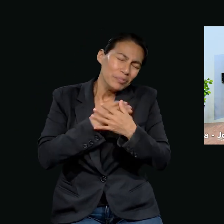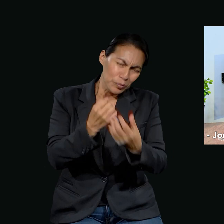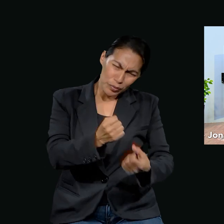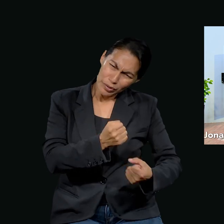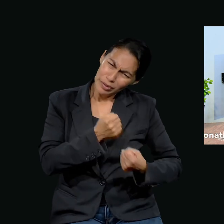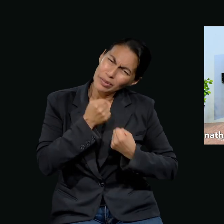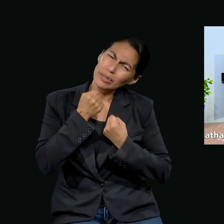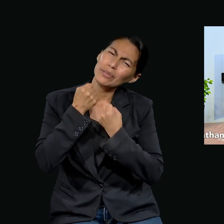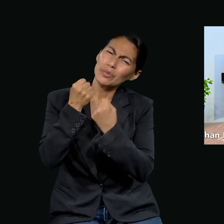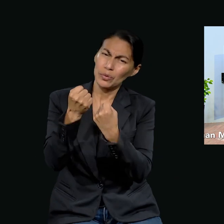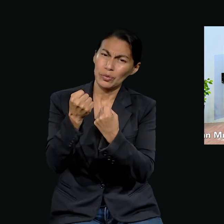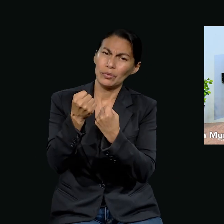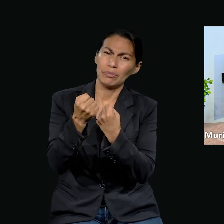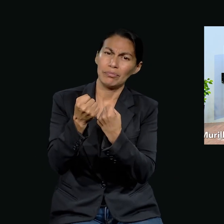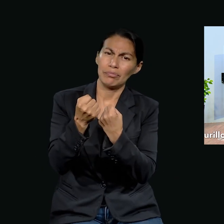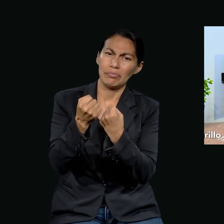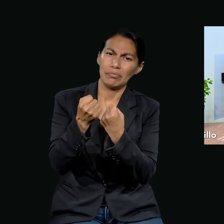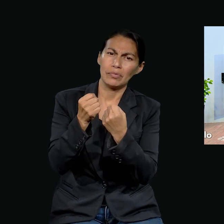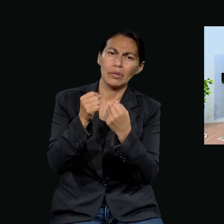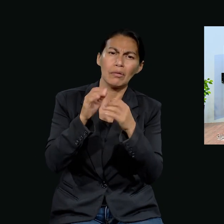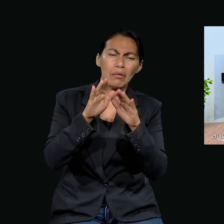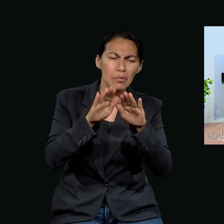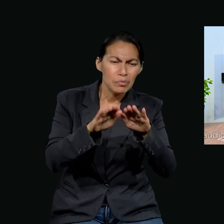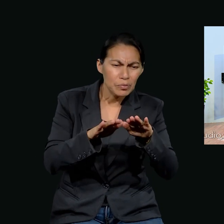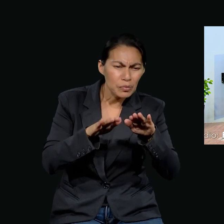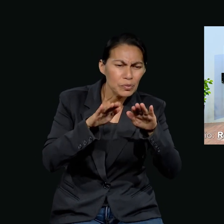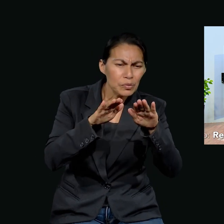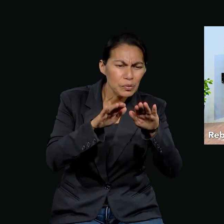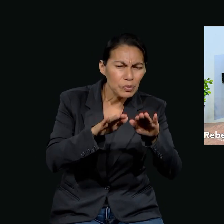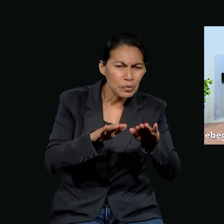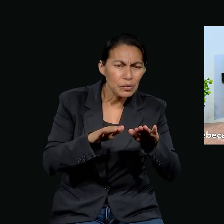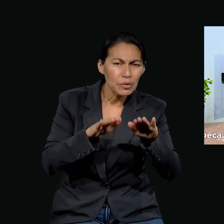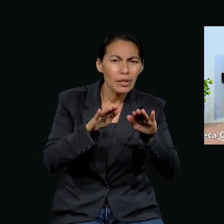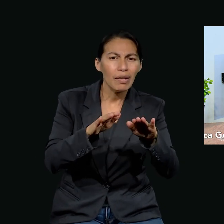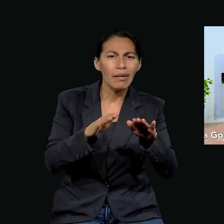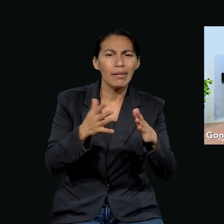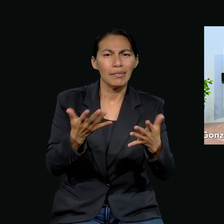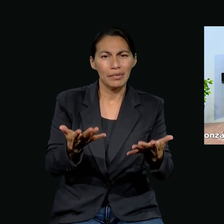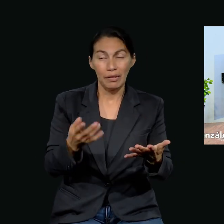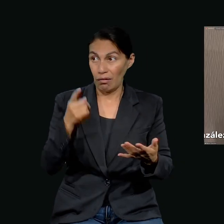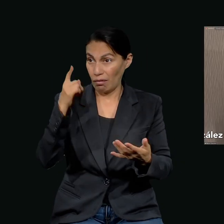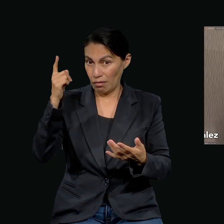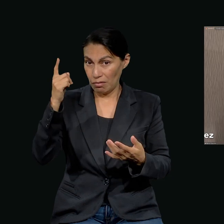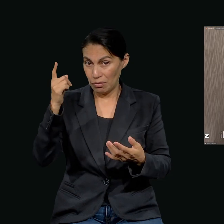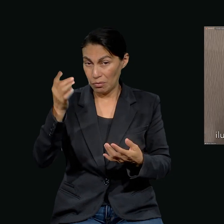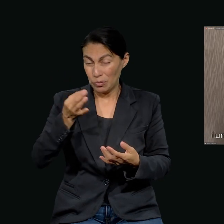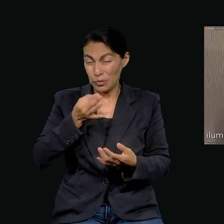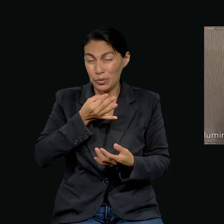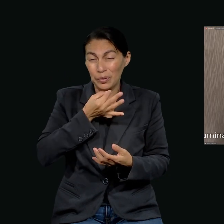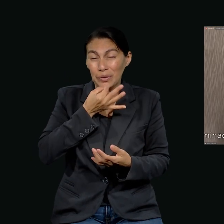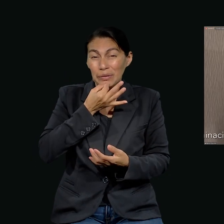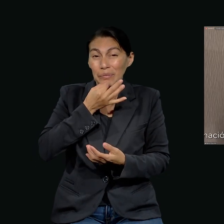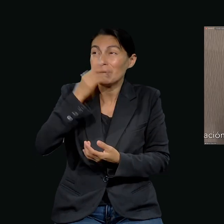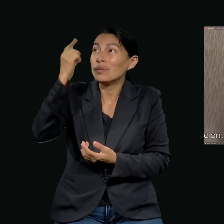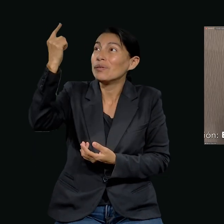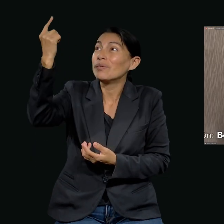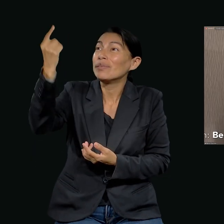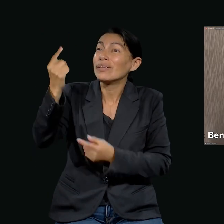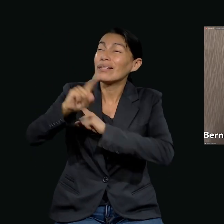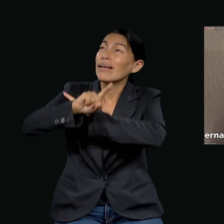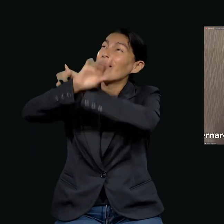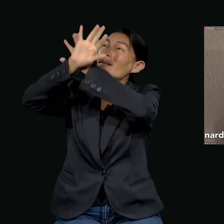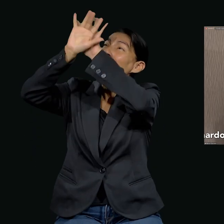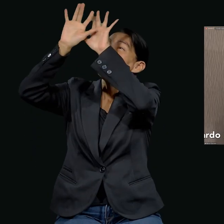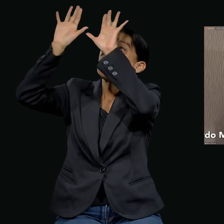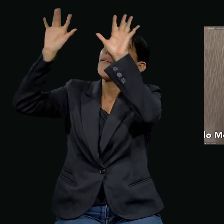Omnipotente Y sumamente compasivo Por nosotros Está próximo a llegar En